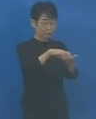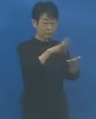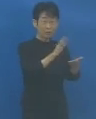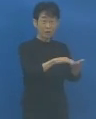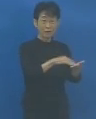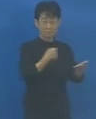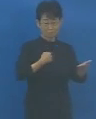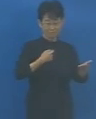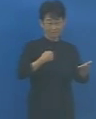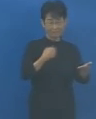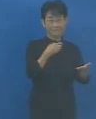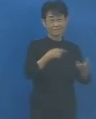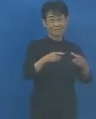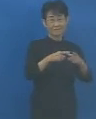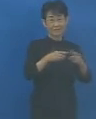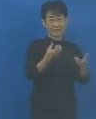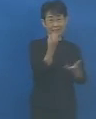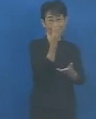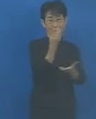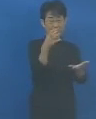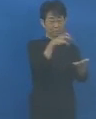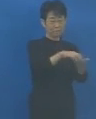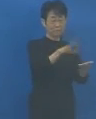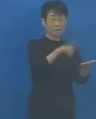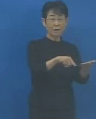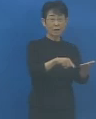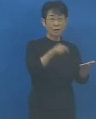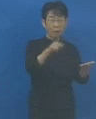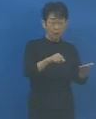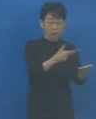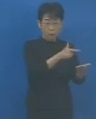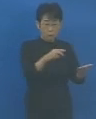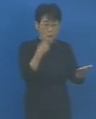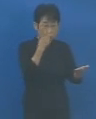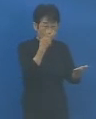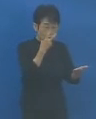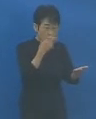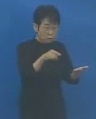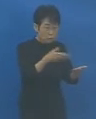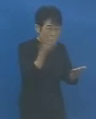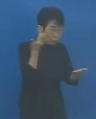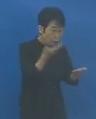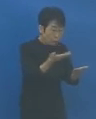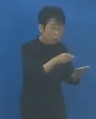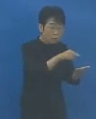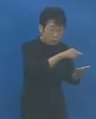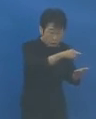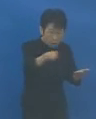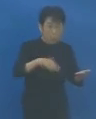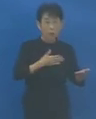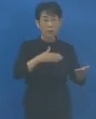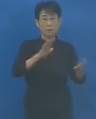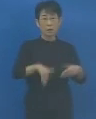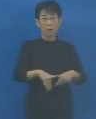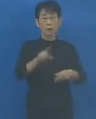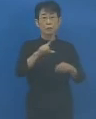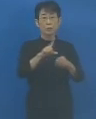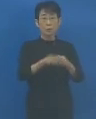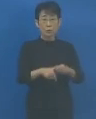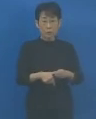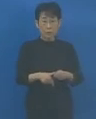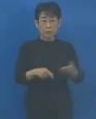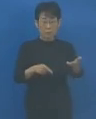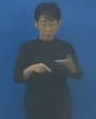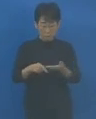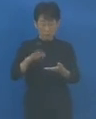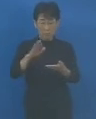において、ありかが分かったというものです。で、今回その展示に向けて迅速な対応がなされたこと